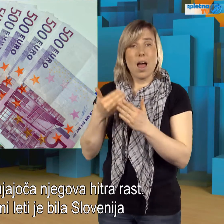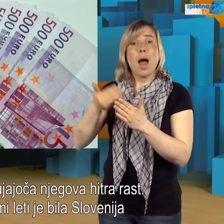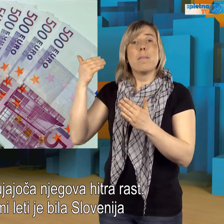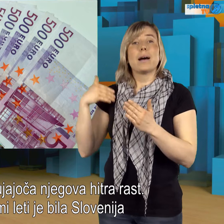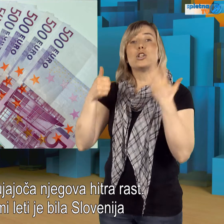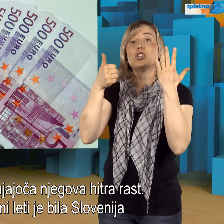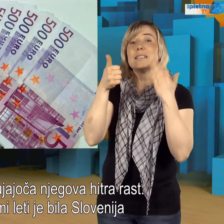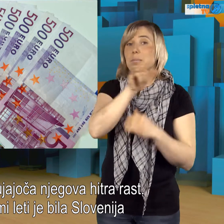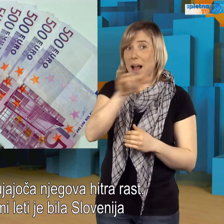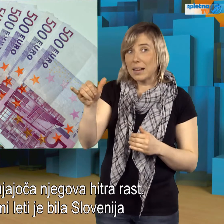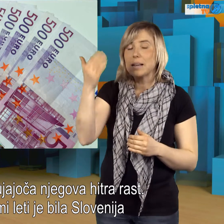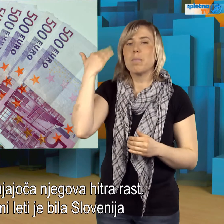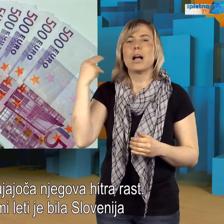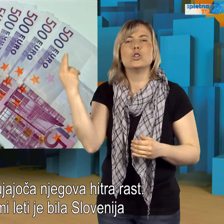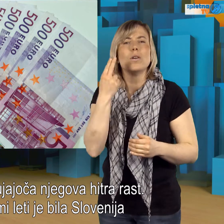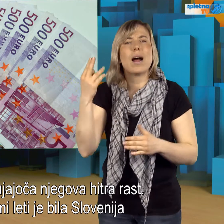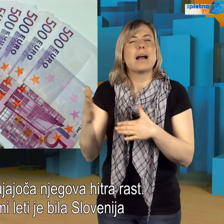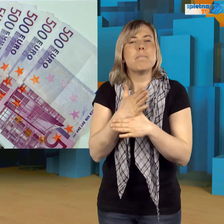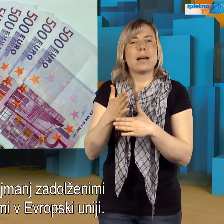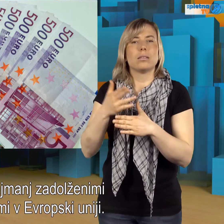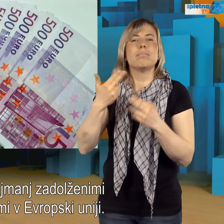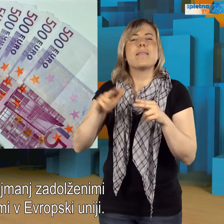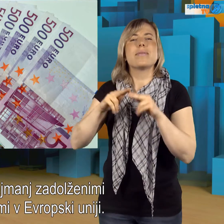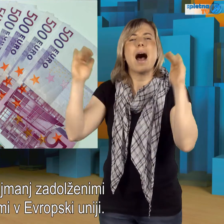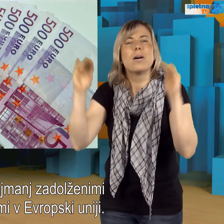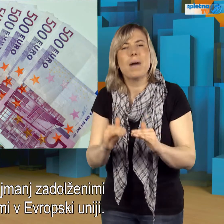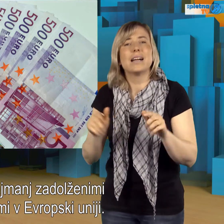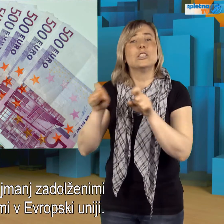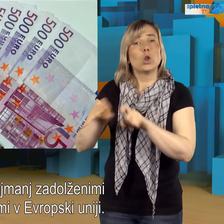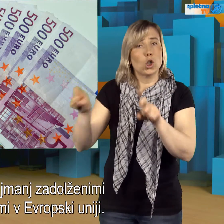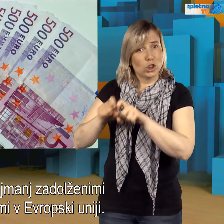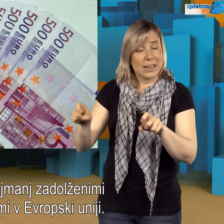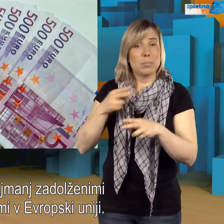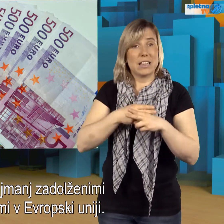Pred 6 leti je bila Slovenija med najmanj zadolženimi državami v Evropski uniji.